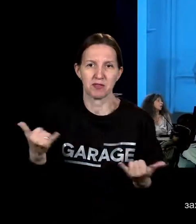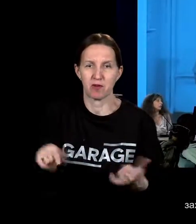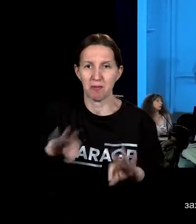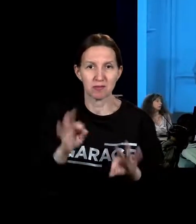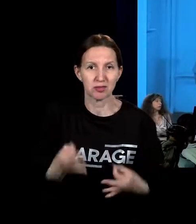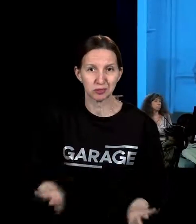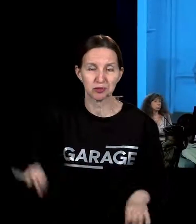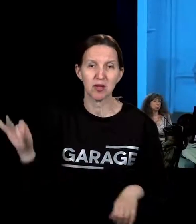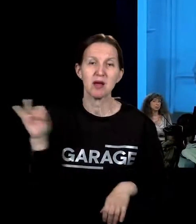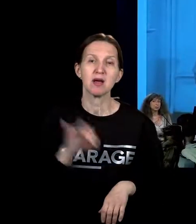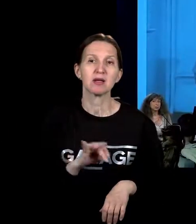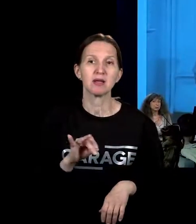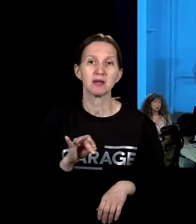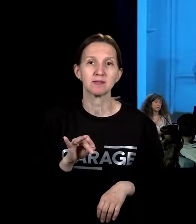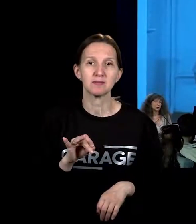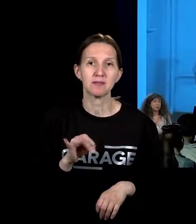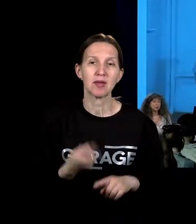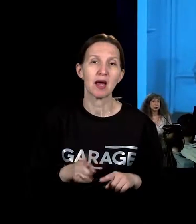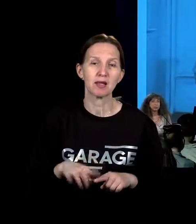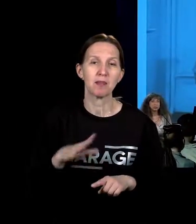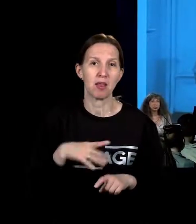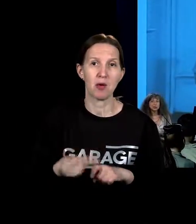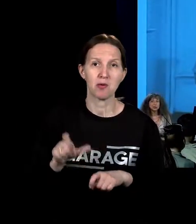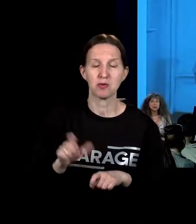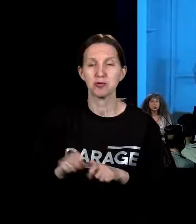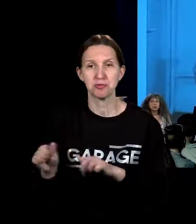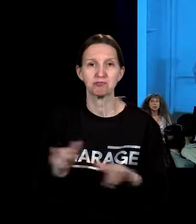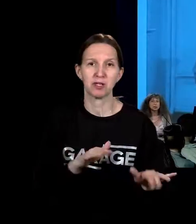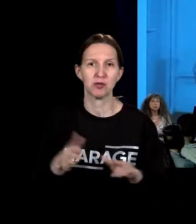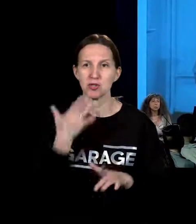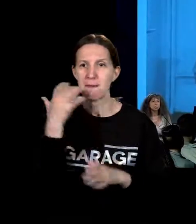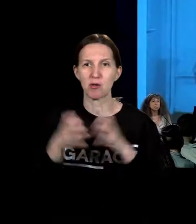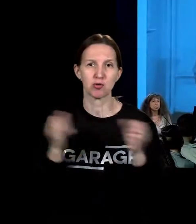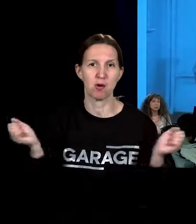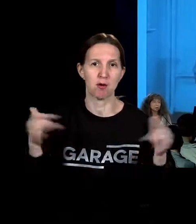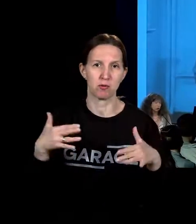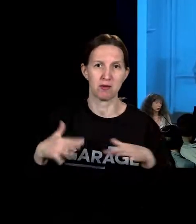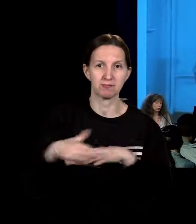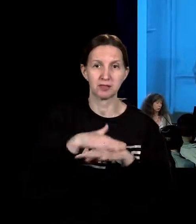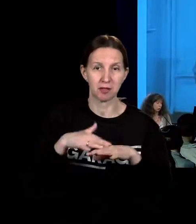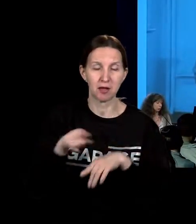И это была как бы достаточно подвижная интернациональная среда, и он успел